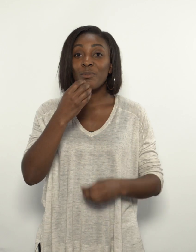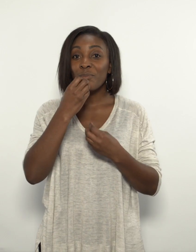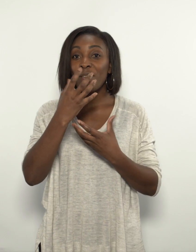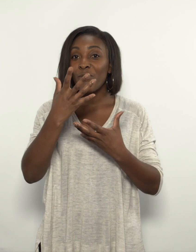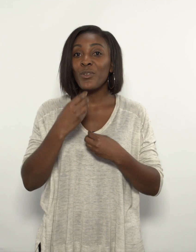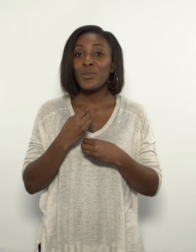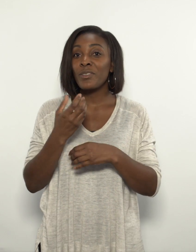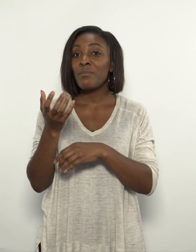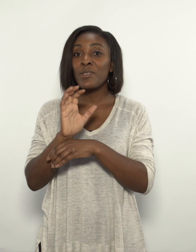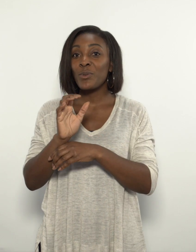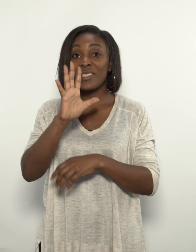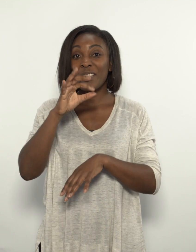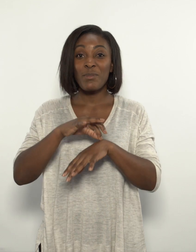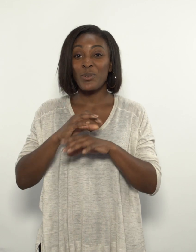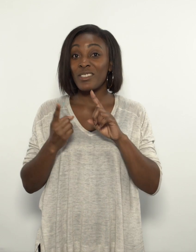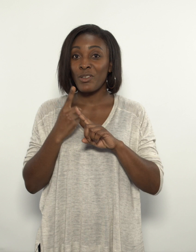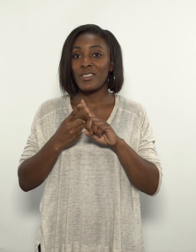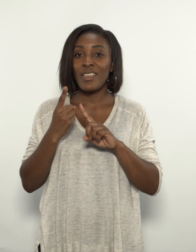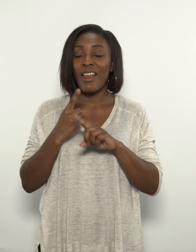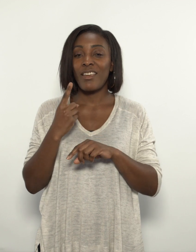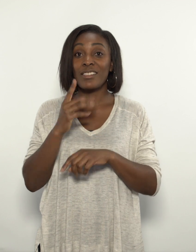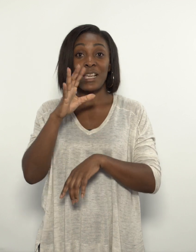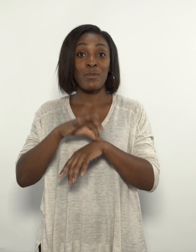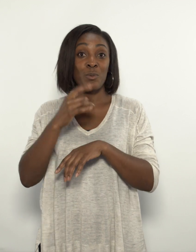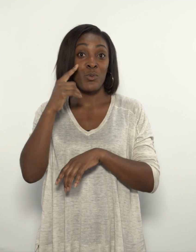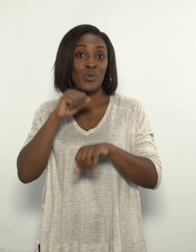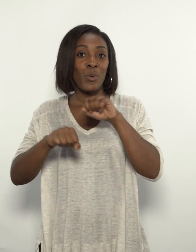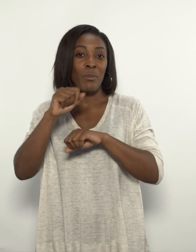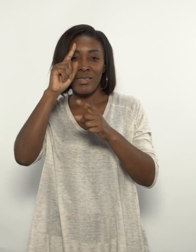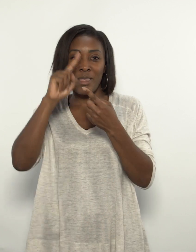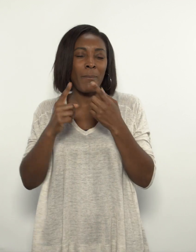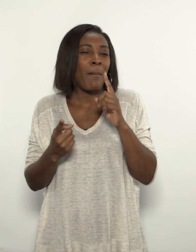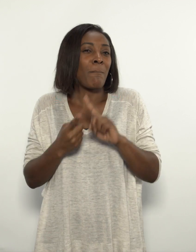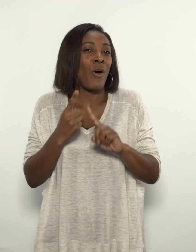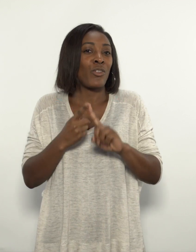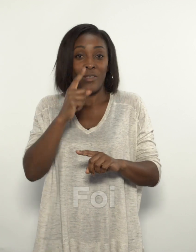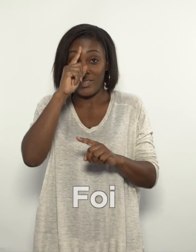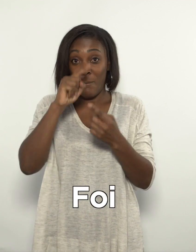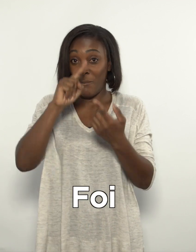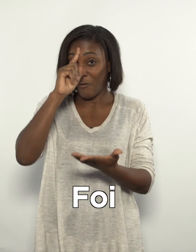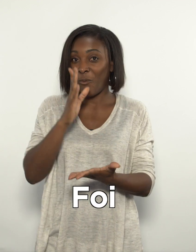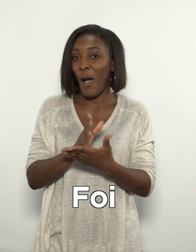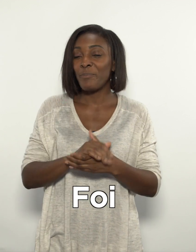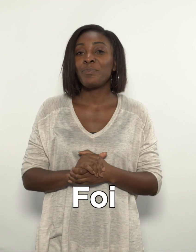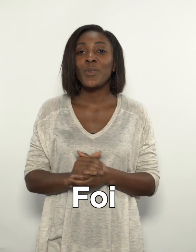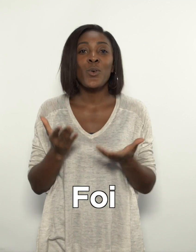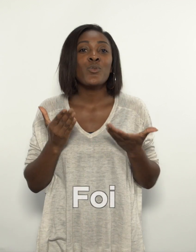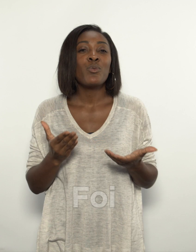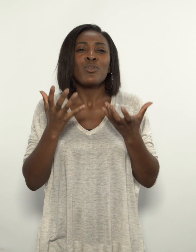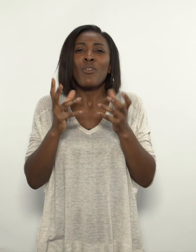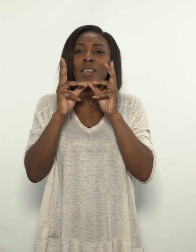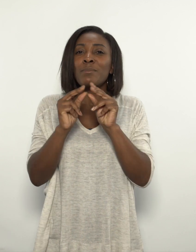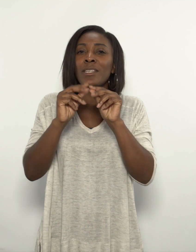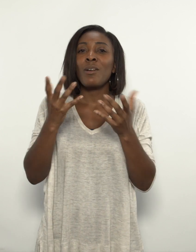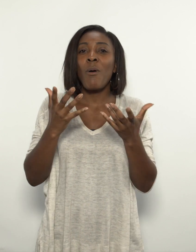Bonjour et bienvenue dans l'émission 5 minutes essentielles, 5 minutes pour traiter d'un sujet essentiel de la foi. Et aujourd'hui, j'aimerais